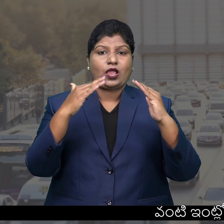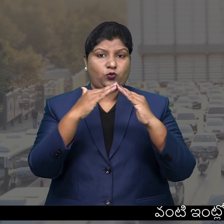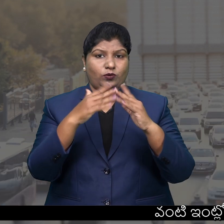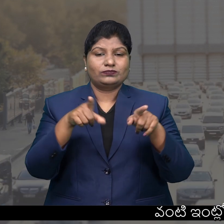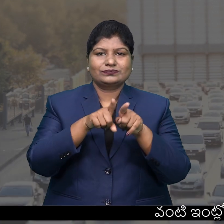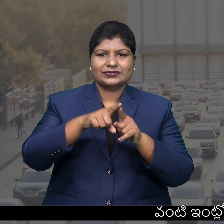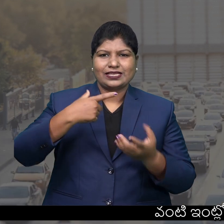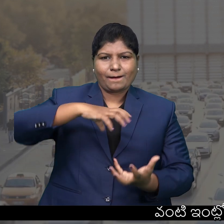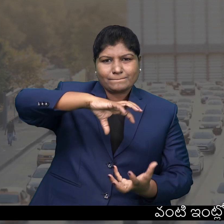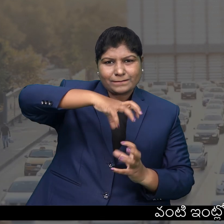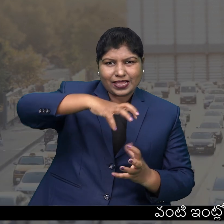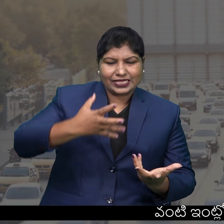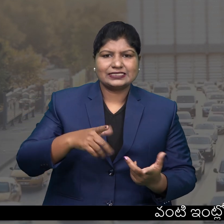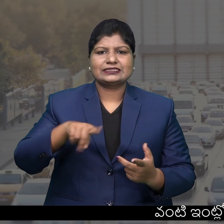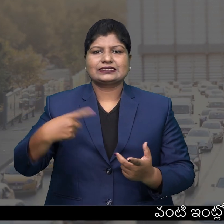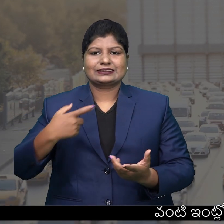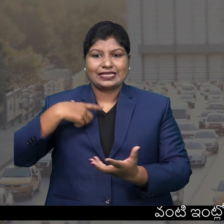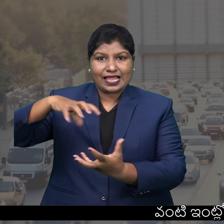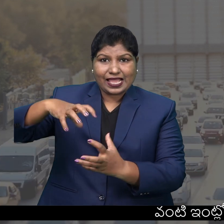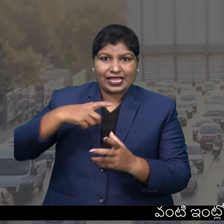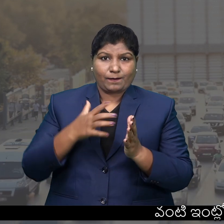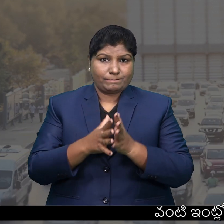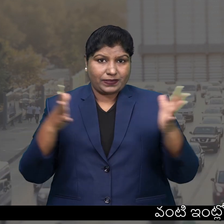వంటి ఇంట్లో ఉపయోగించే గాడ్జెట్లు.